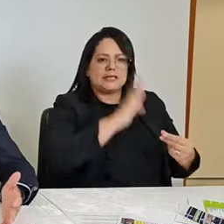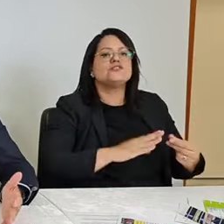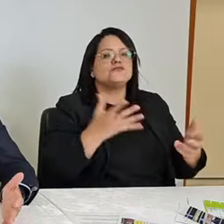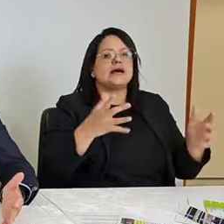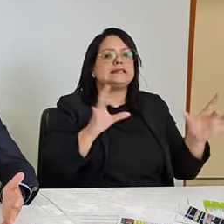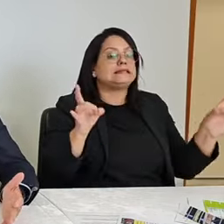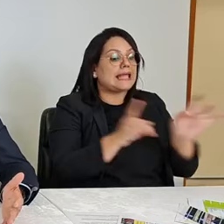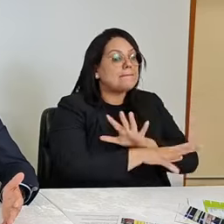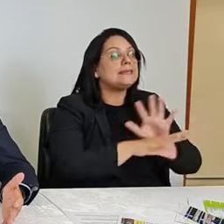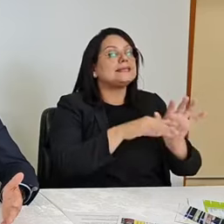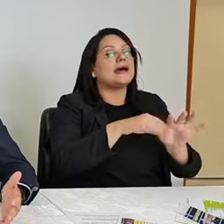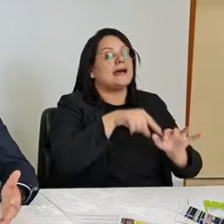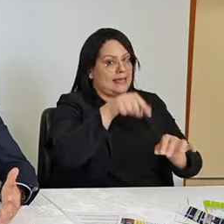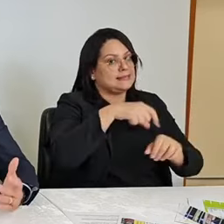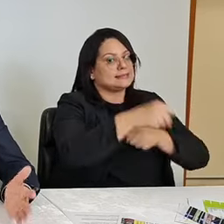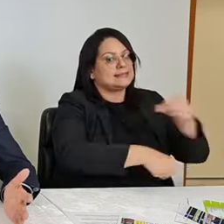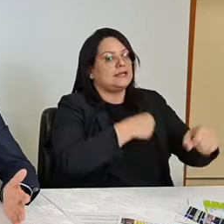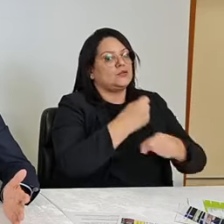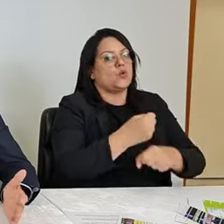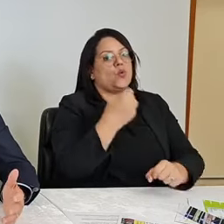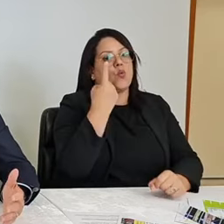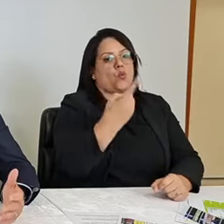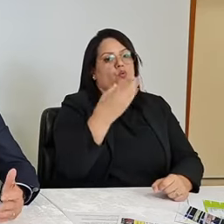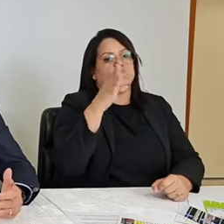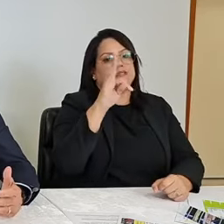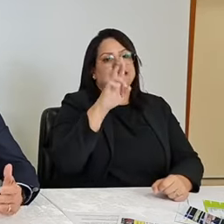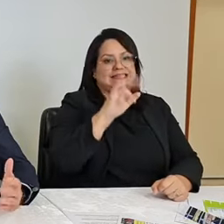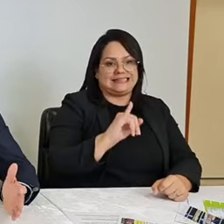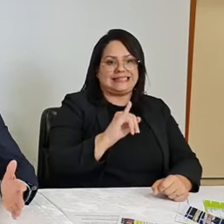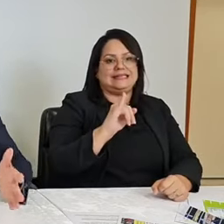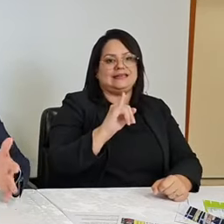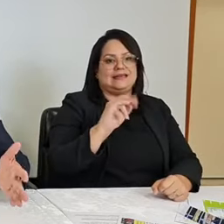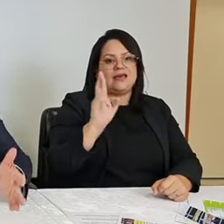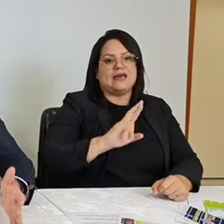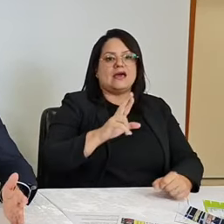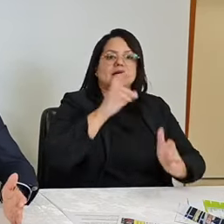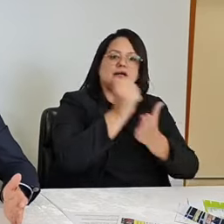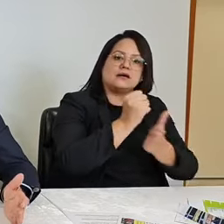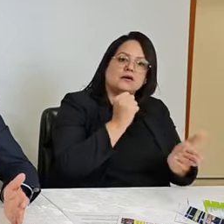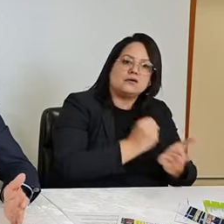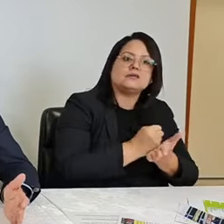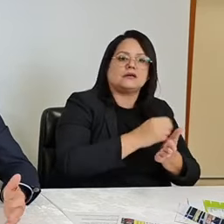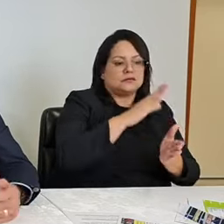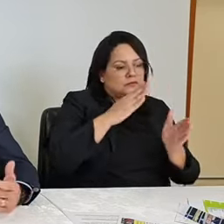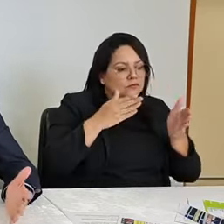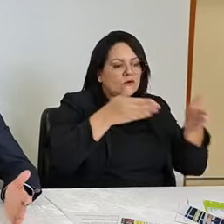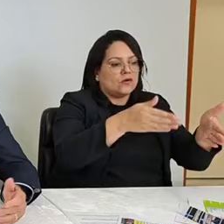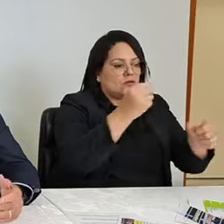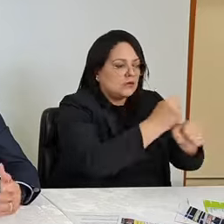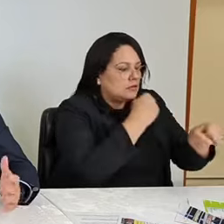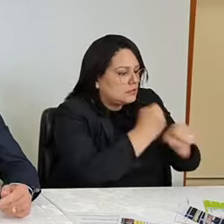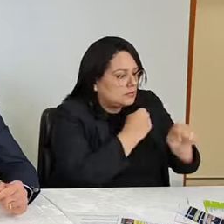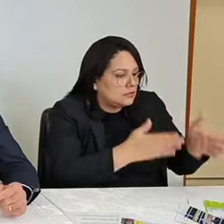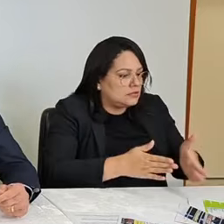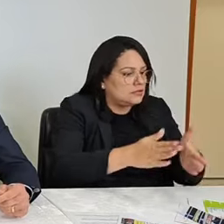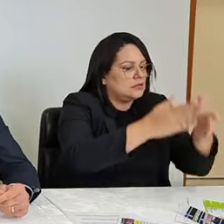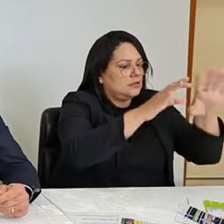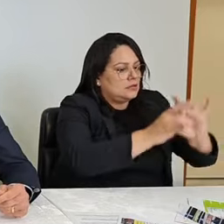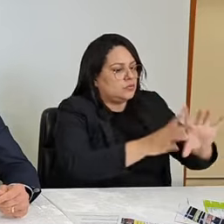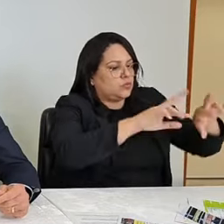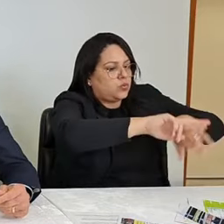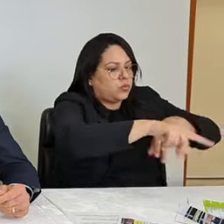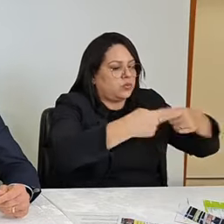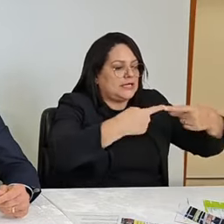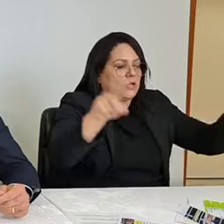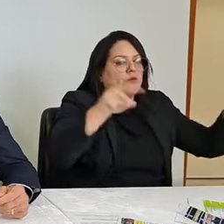com mais de R$1 trilhão contratados, em especial para a infraestrutura no Brasil, entre tantas e tantas outras